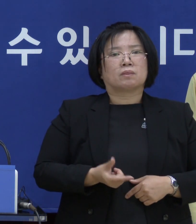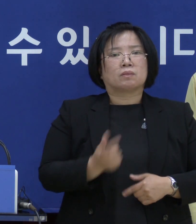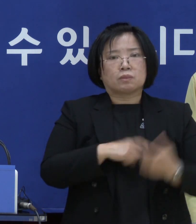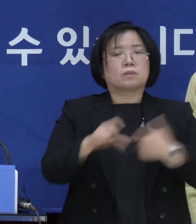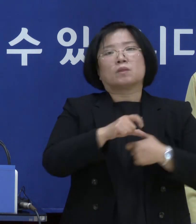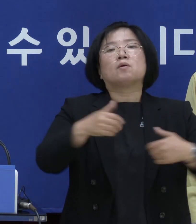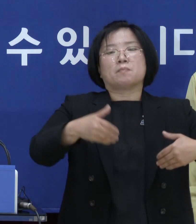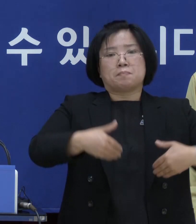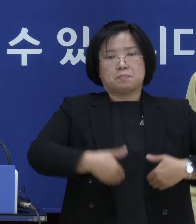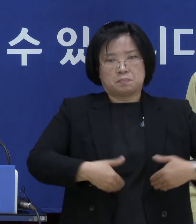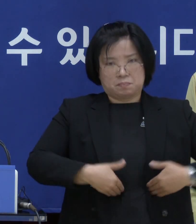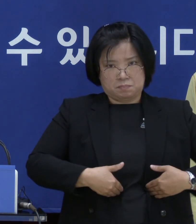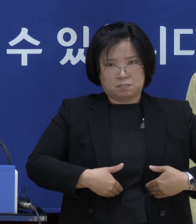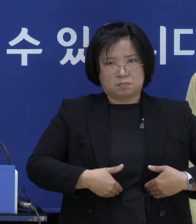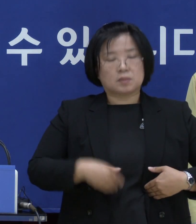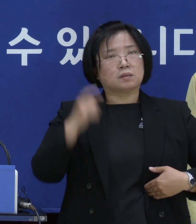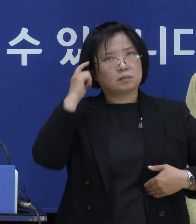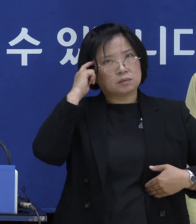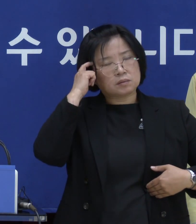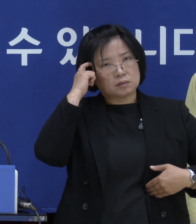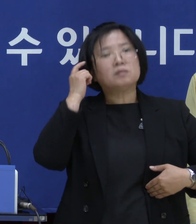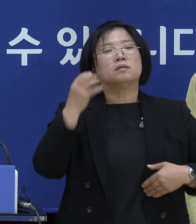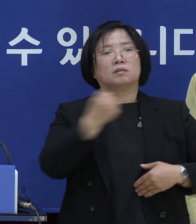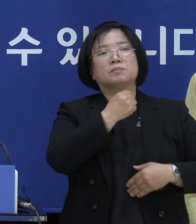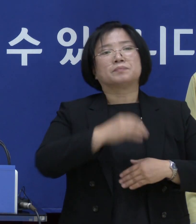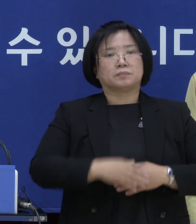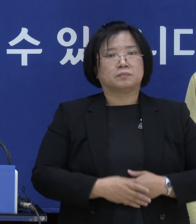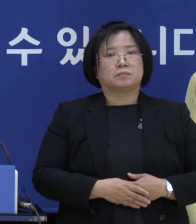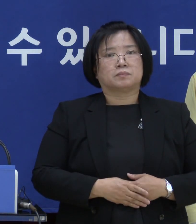있는 대책이라고 생각을 합니다.